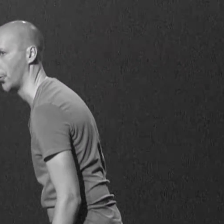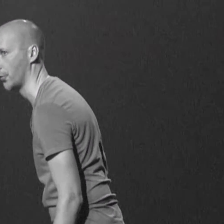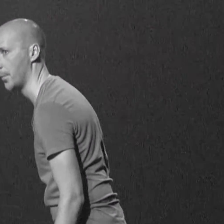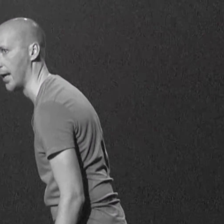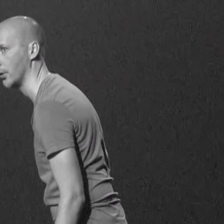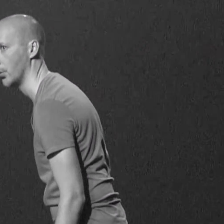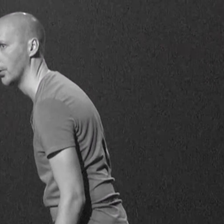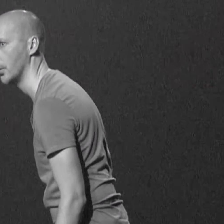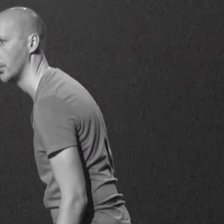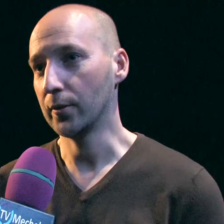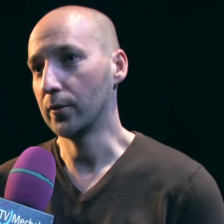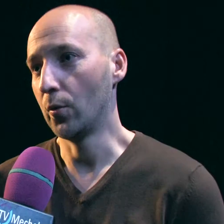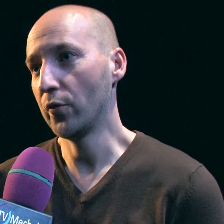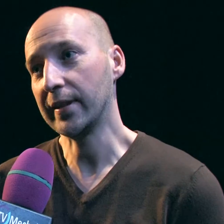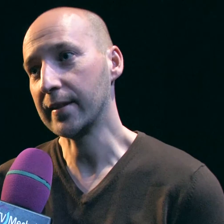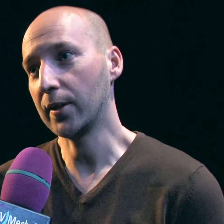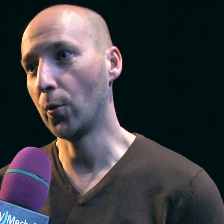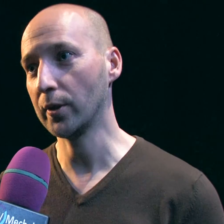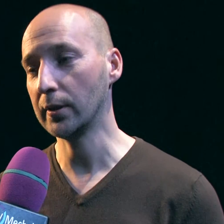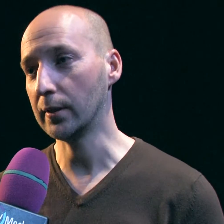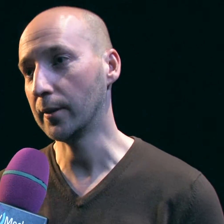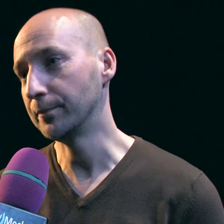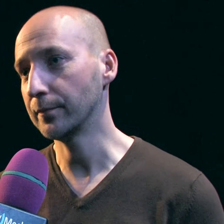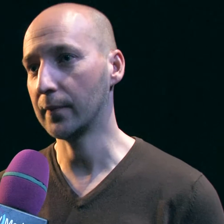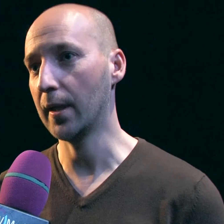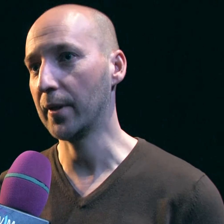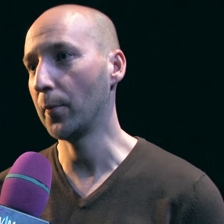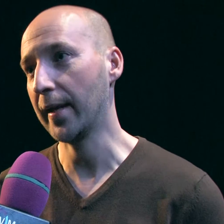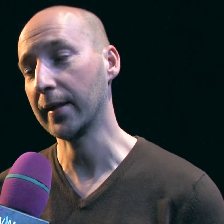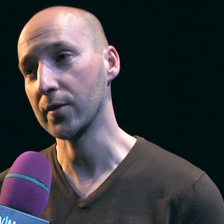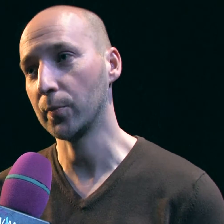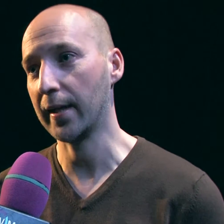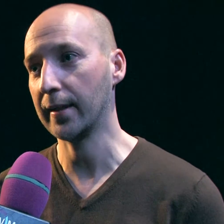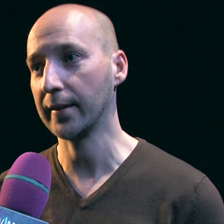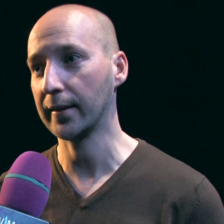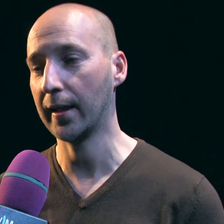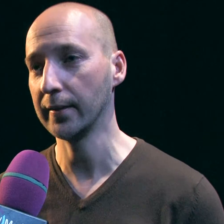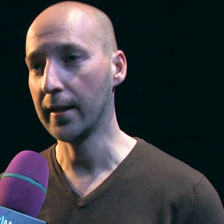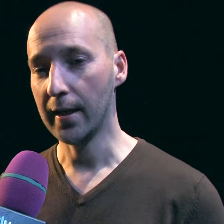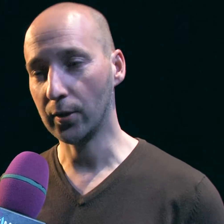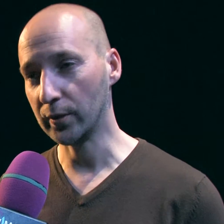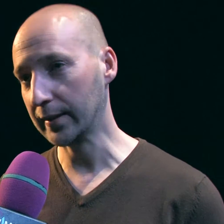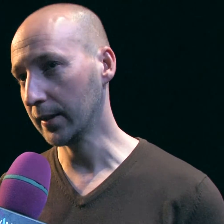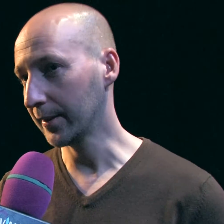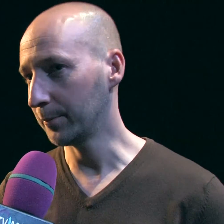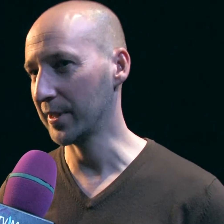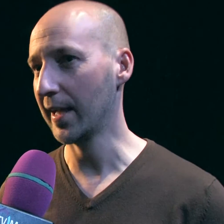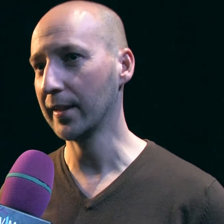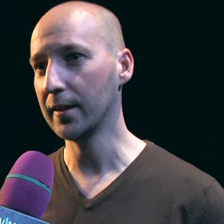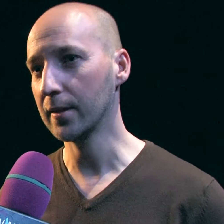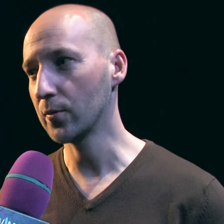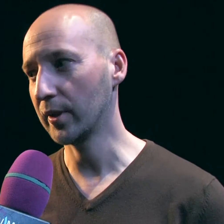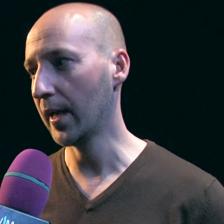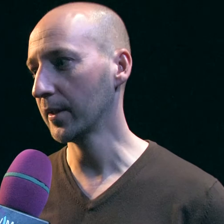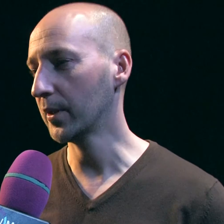Het fort van Breendonk. Doven en slechthorenden, ja, die hebben al weinig kans om naar theater te gaan. En toen dacht ik, bestaat